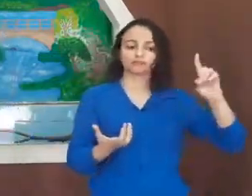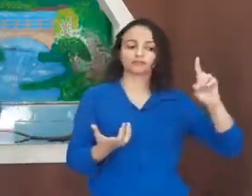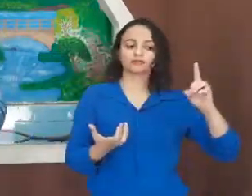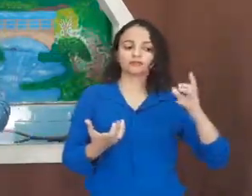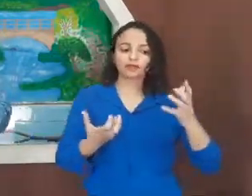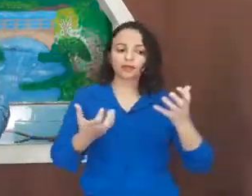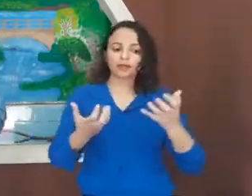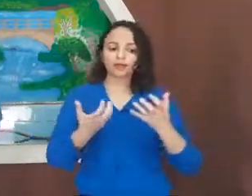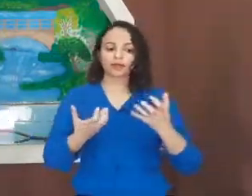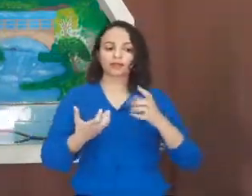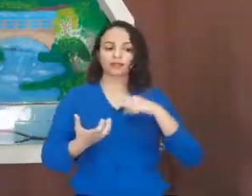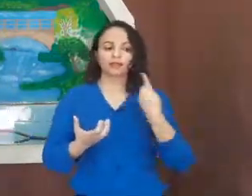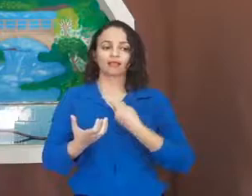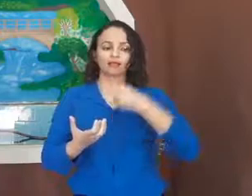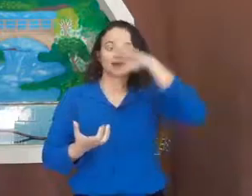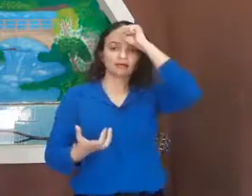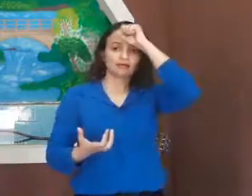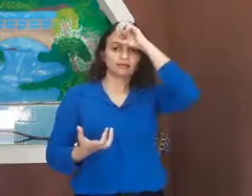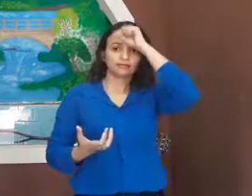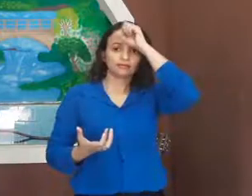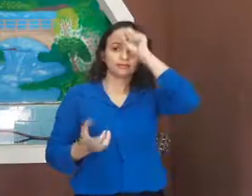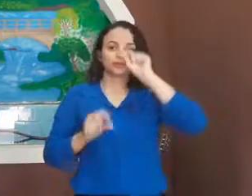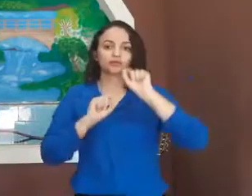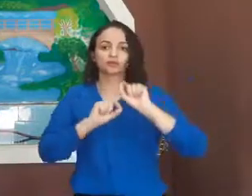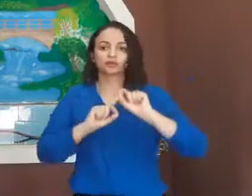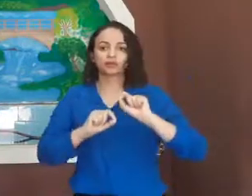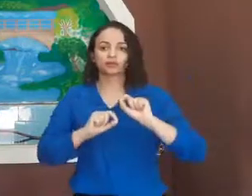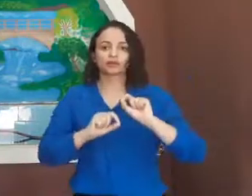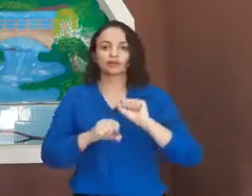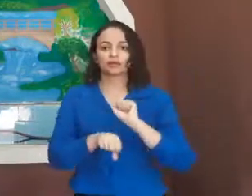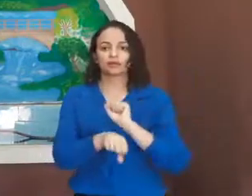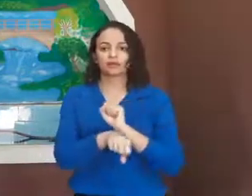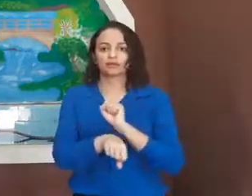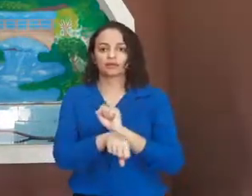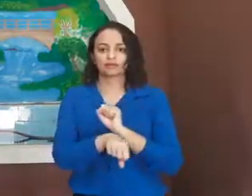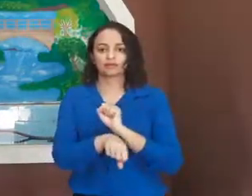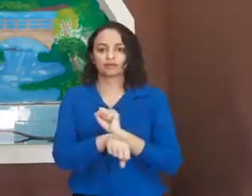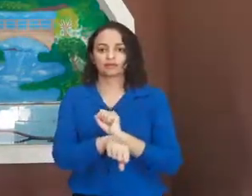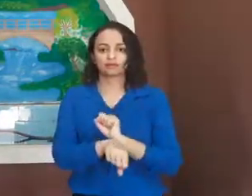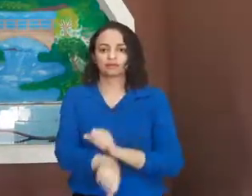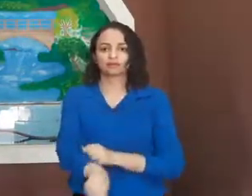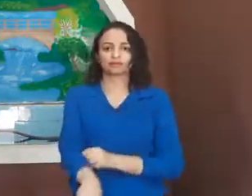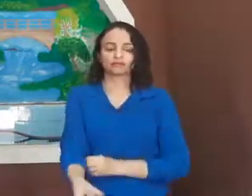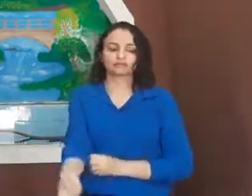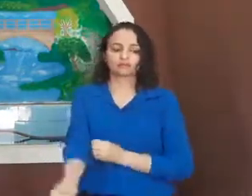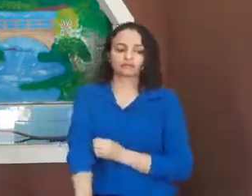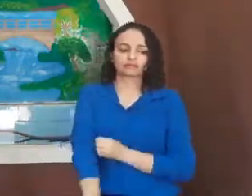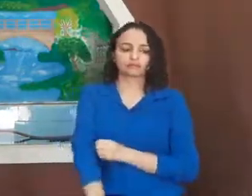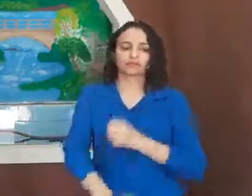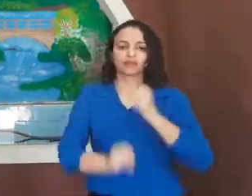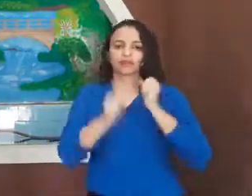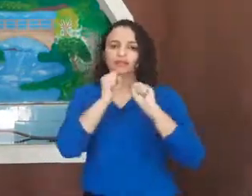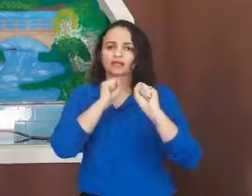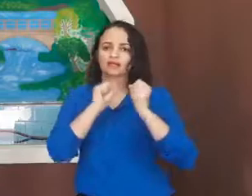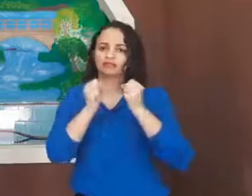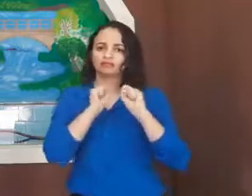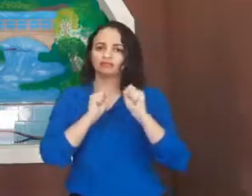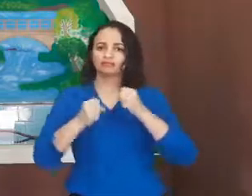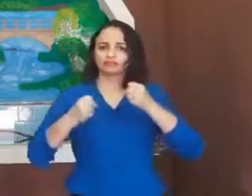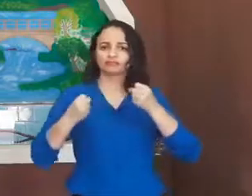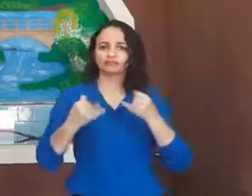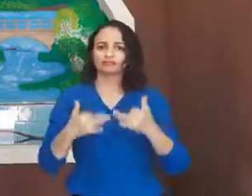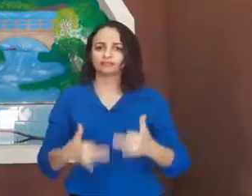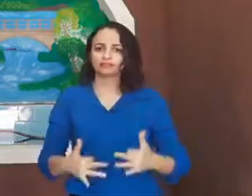condição de espera diante dEle. Você precisa fazer isso. O salmista, ele coloca isso.